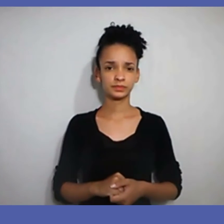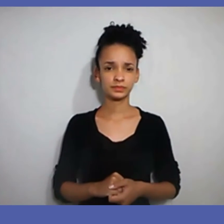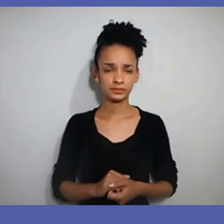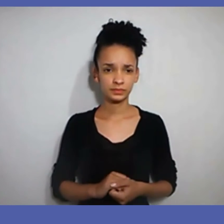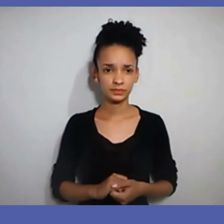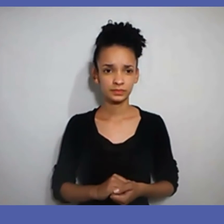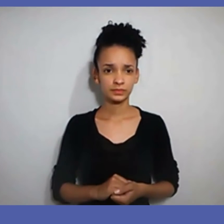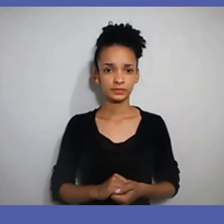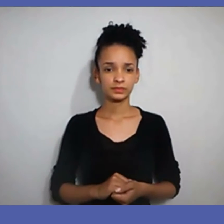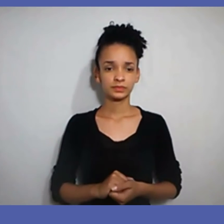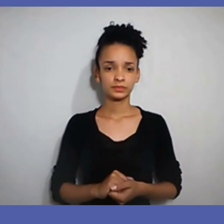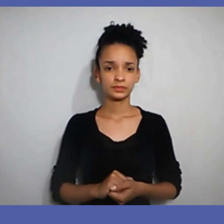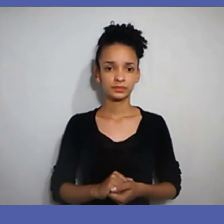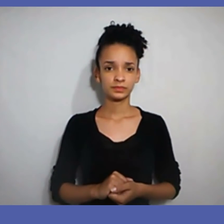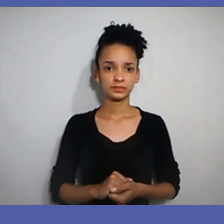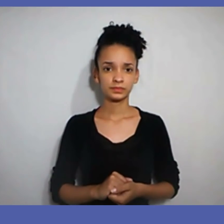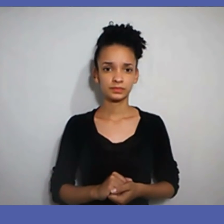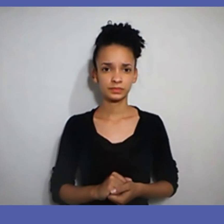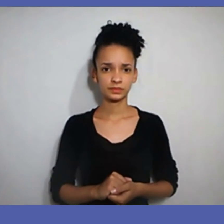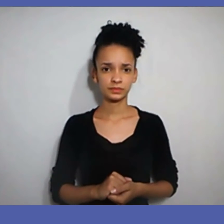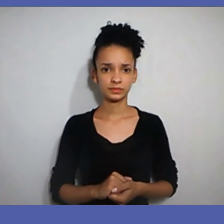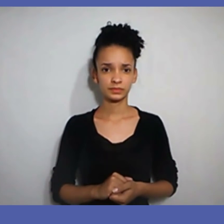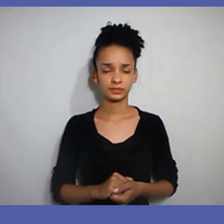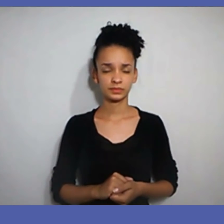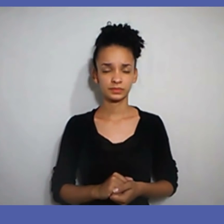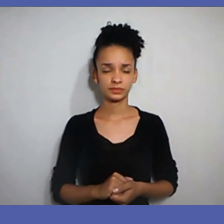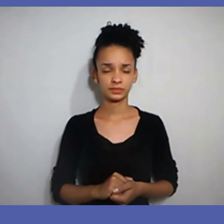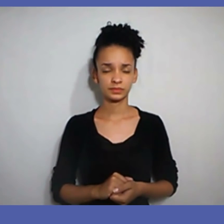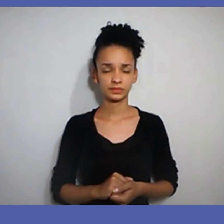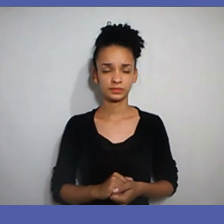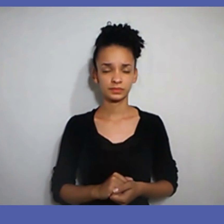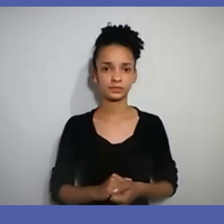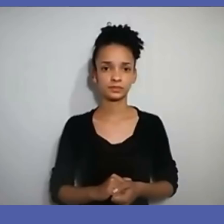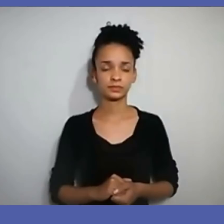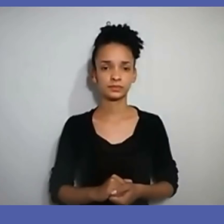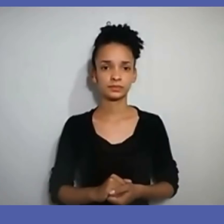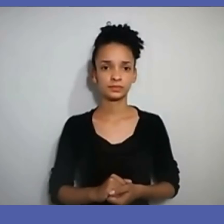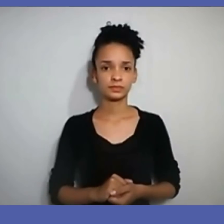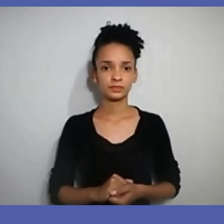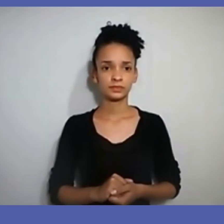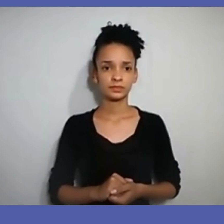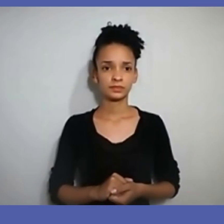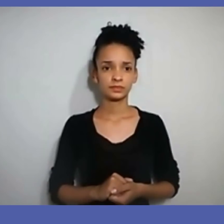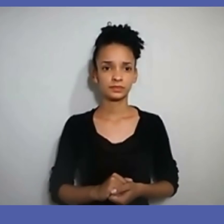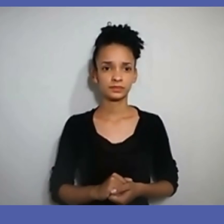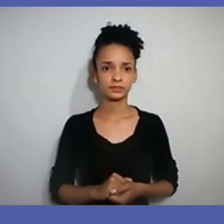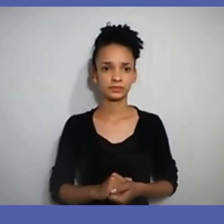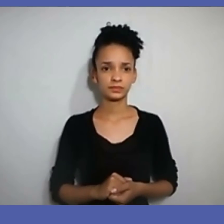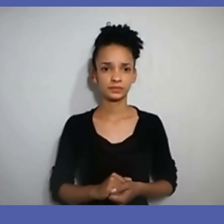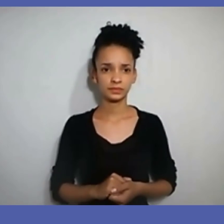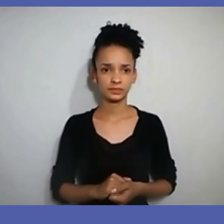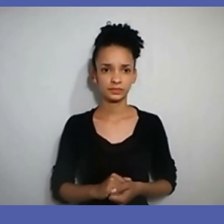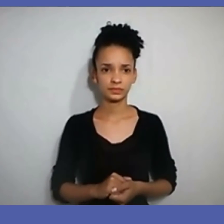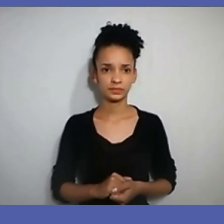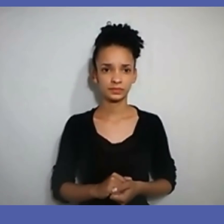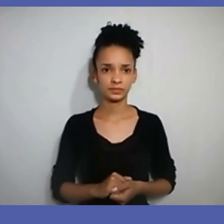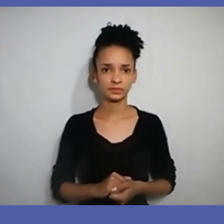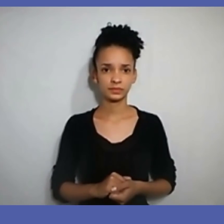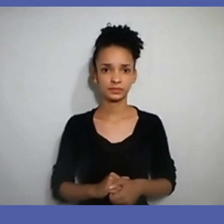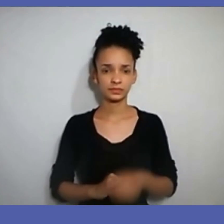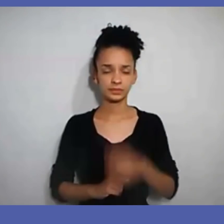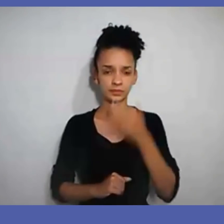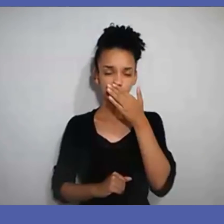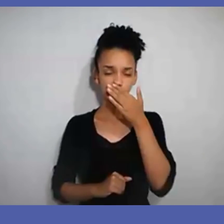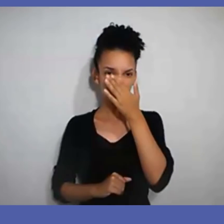Onã, e nessa eira ele comprou, de Onã, para oferecer